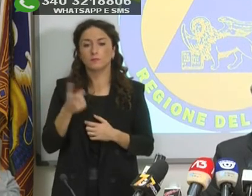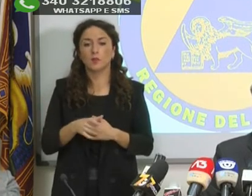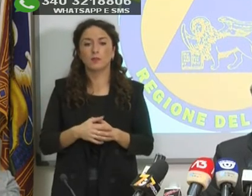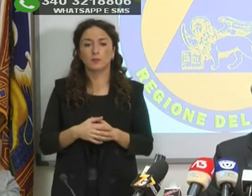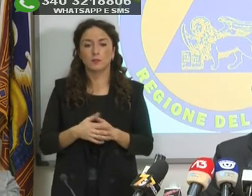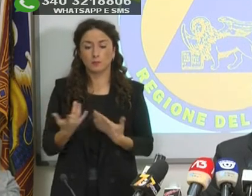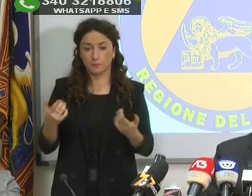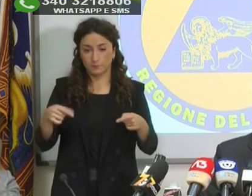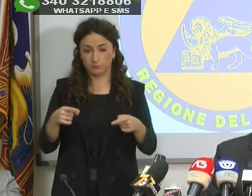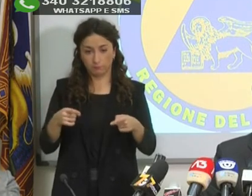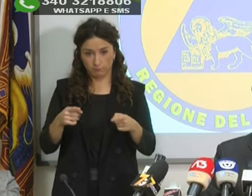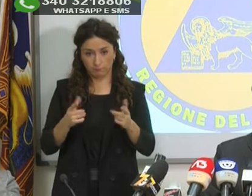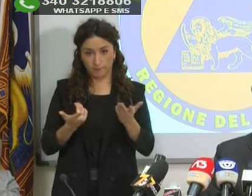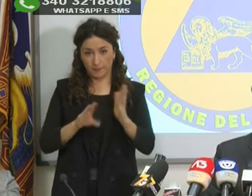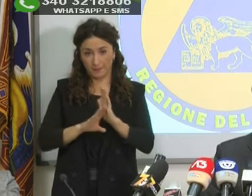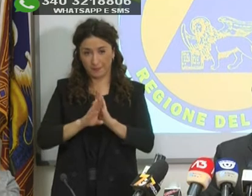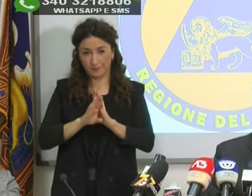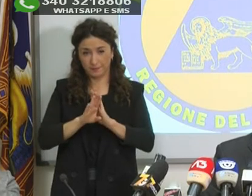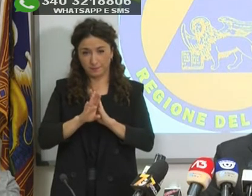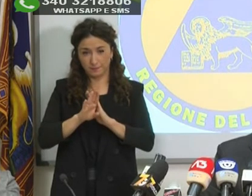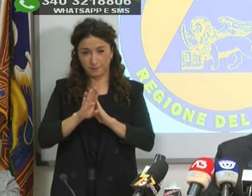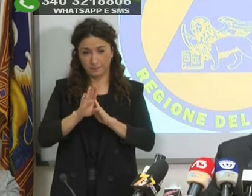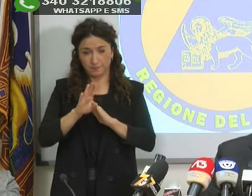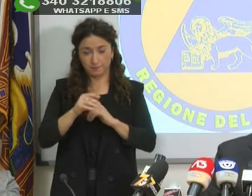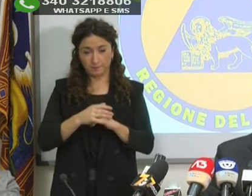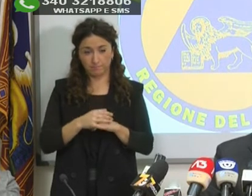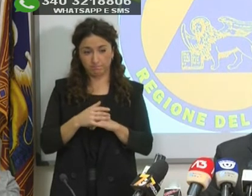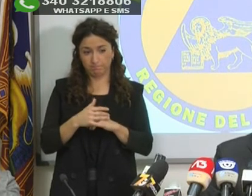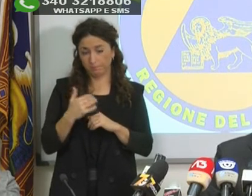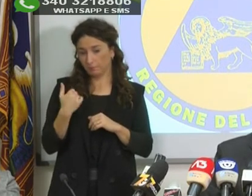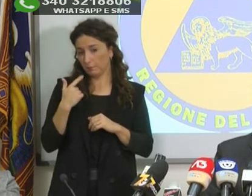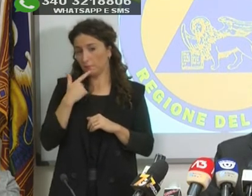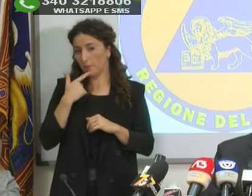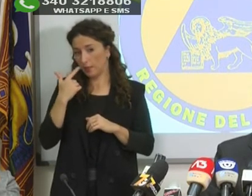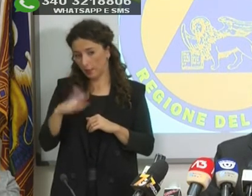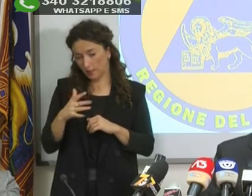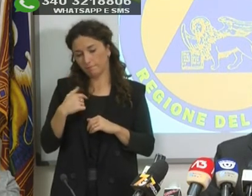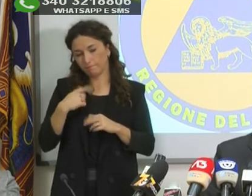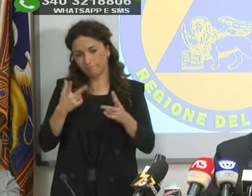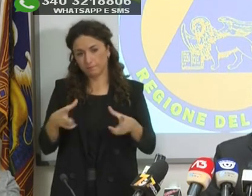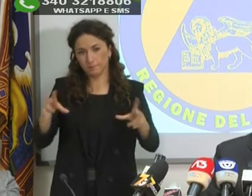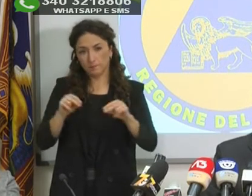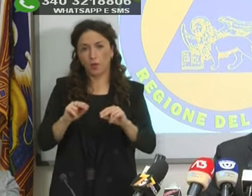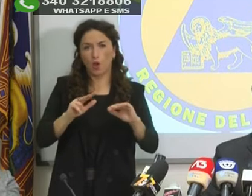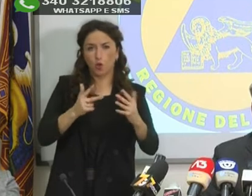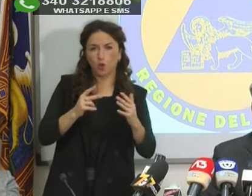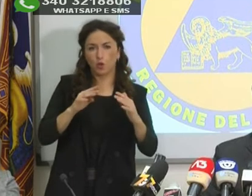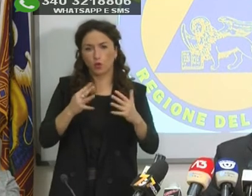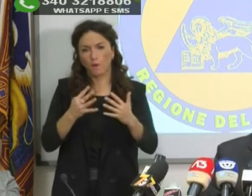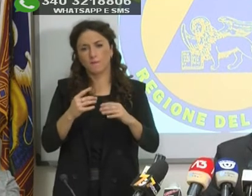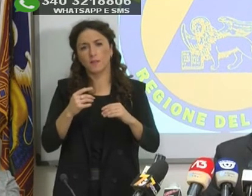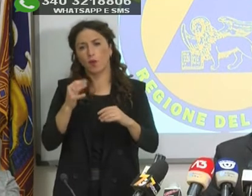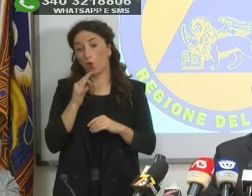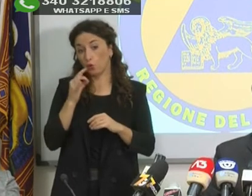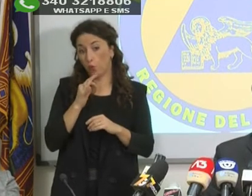essendoci una crescita che, per dire, l'ho detto prima, lo ripeto, dal 7-8-9